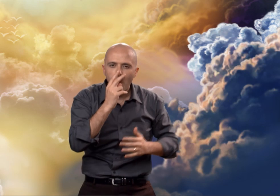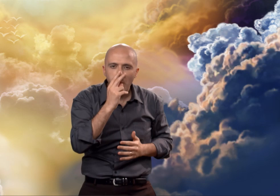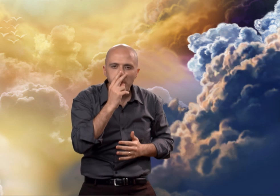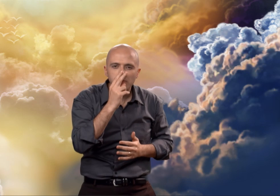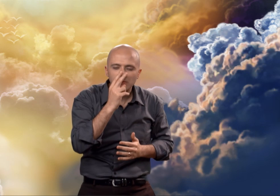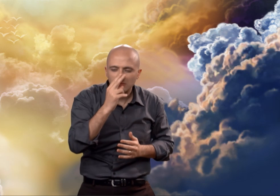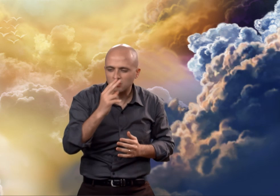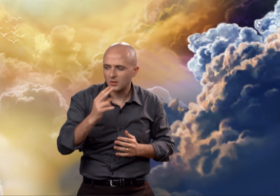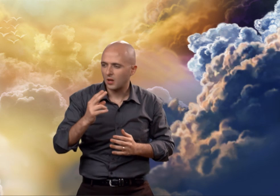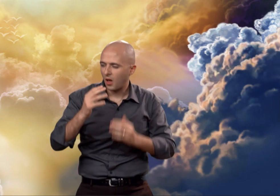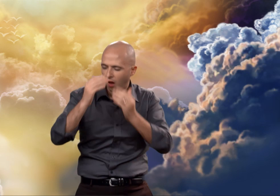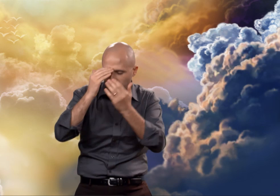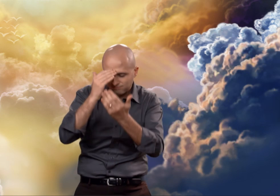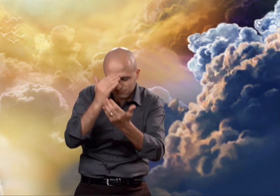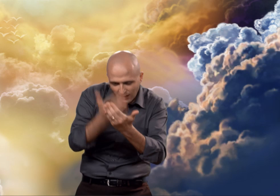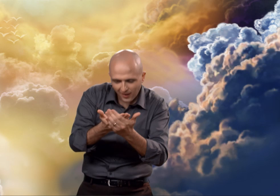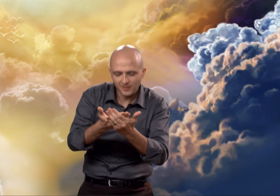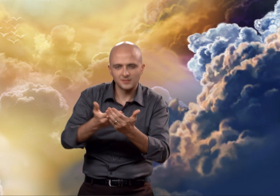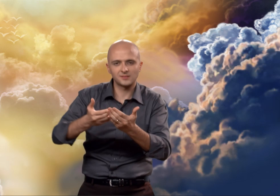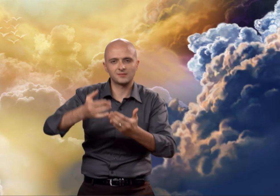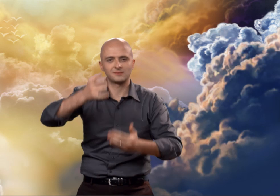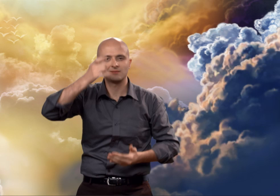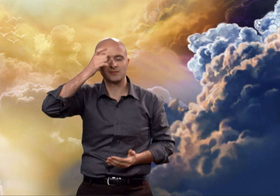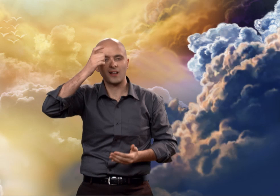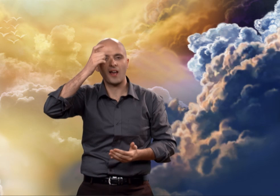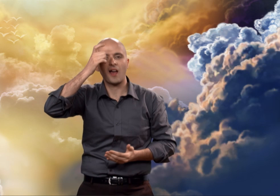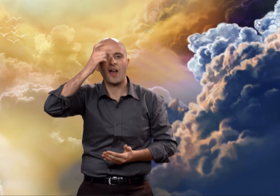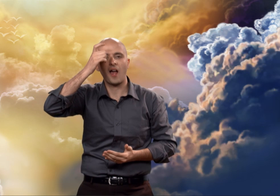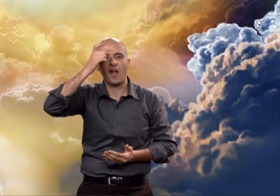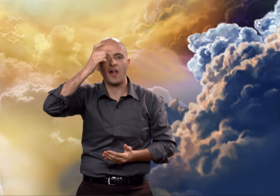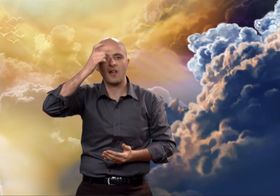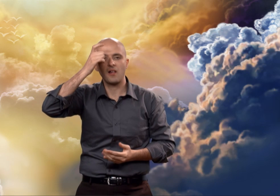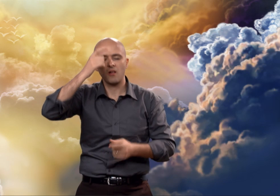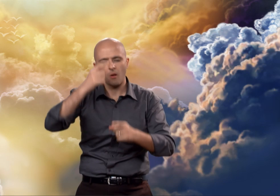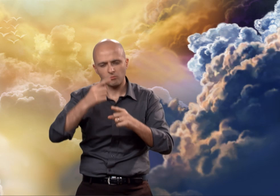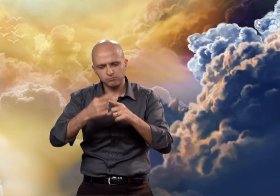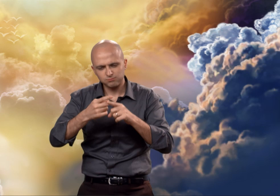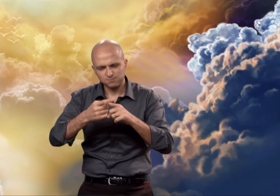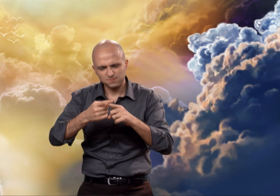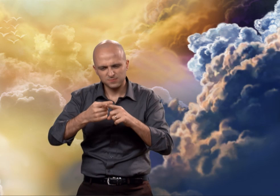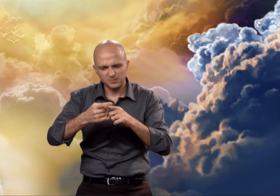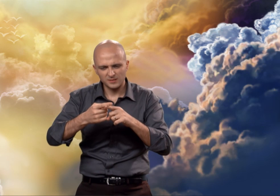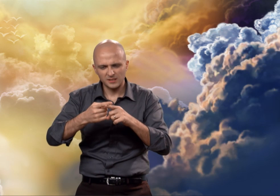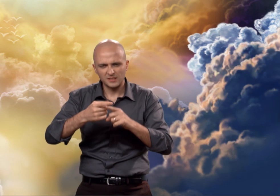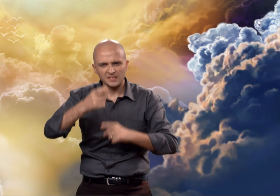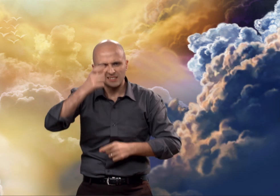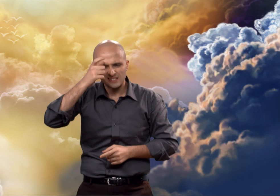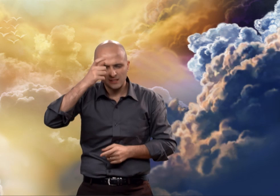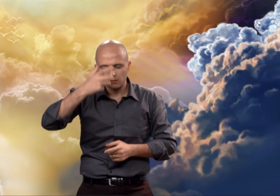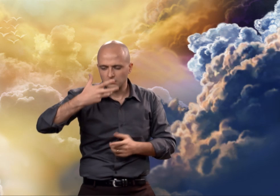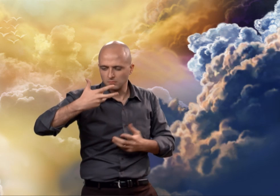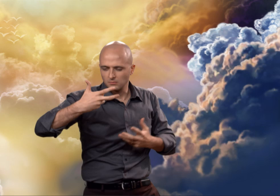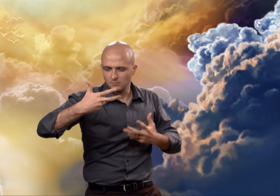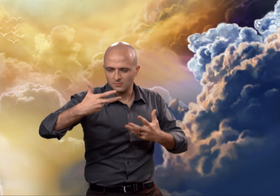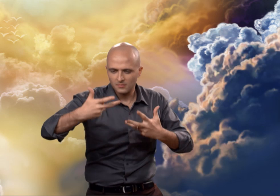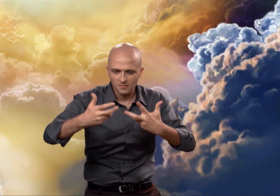é olhada com desconfiança pelo fato de reprovar e condenar o pecado. Aqueles que não estão dispostos a